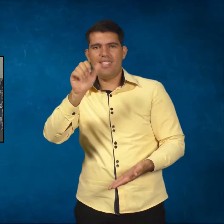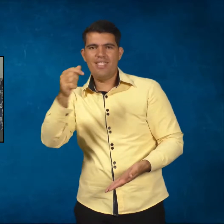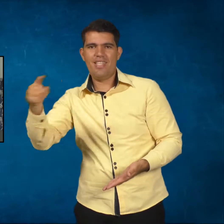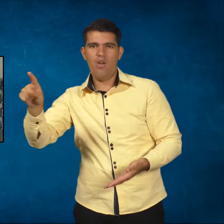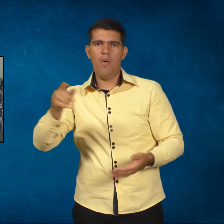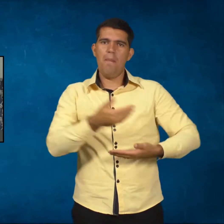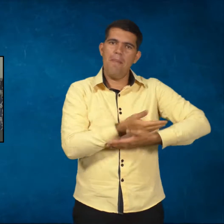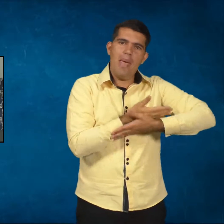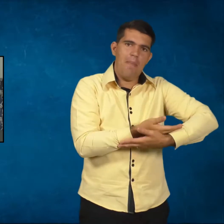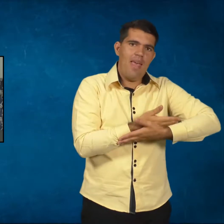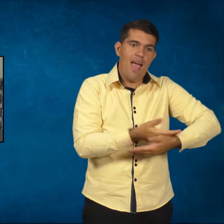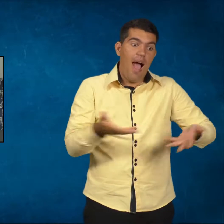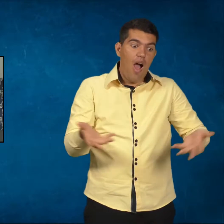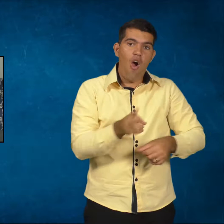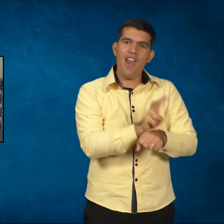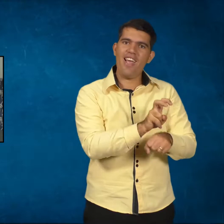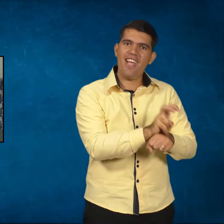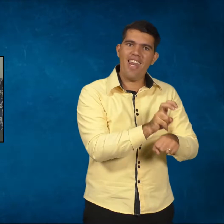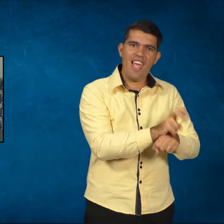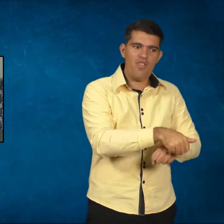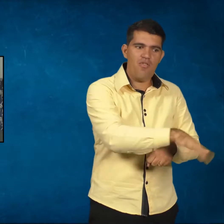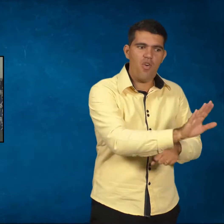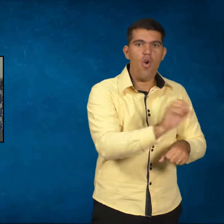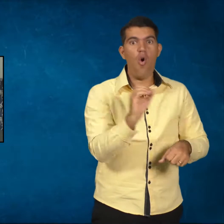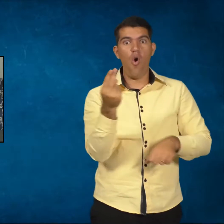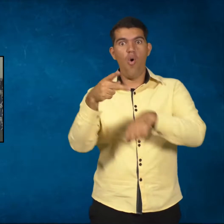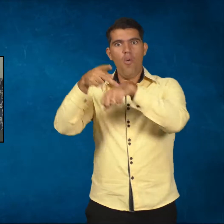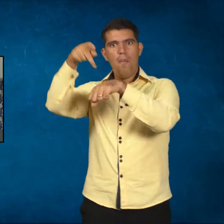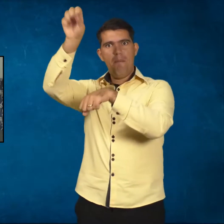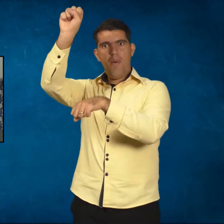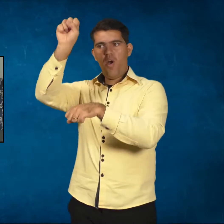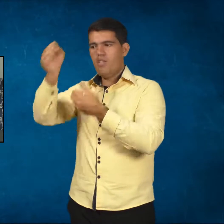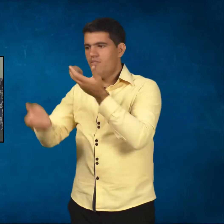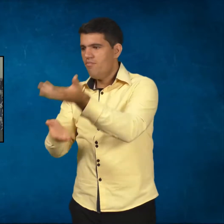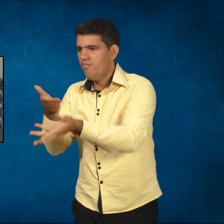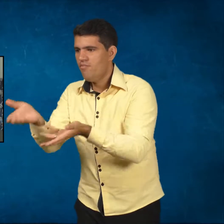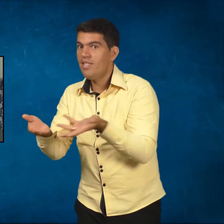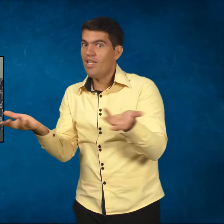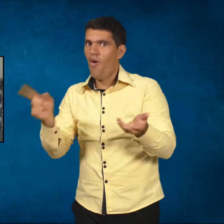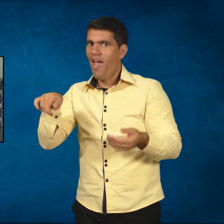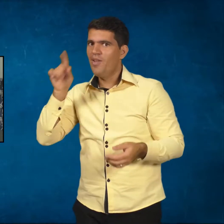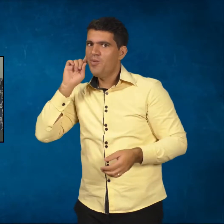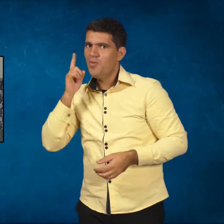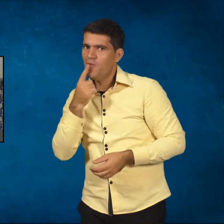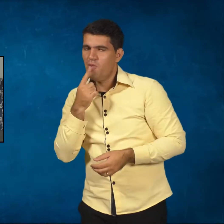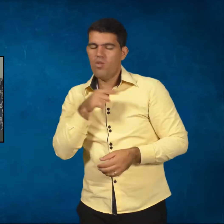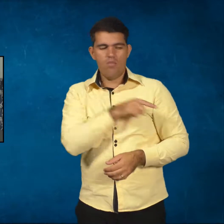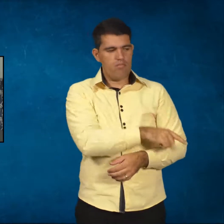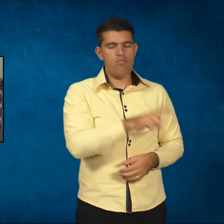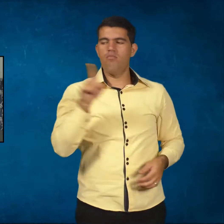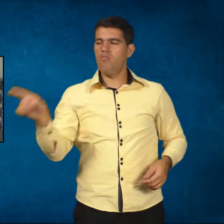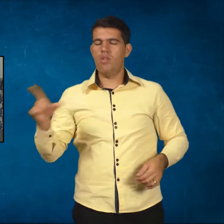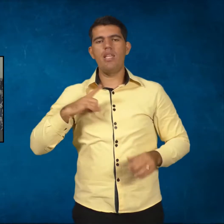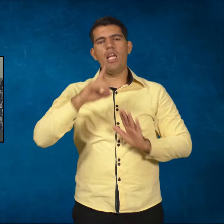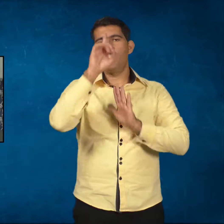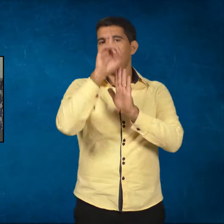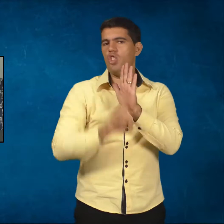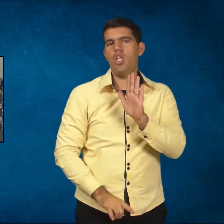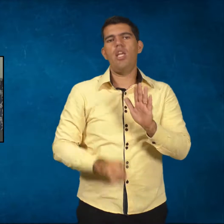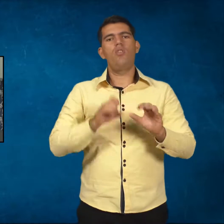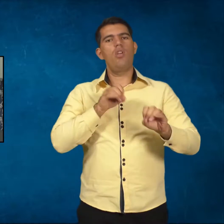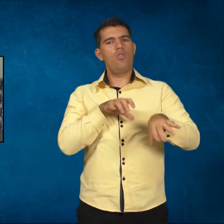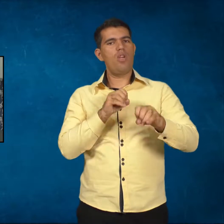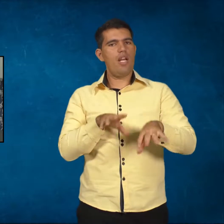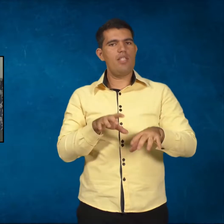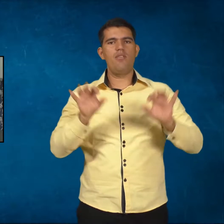creche, até o meu orientando na pós-graduação, que porventura é surdo, tem direito a ter a educação especial. Ela é